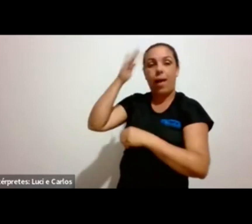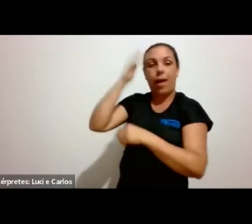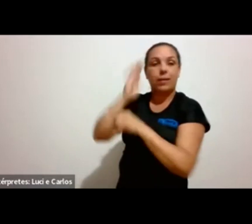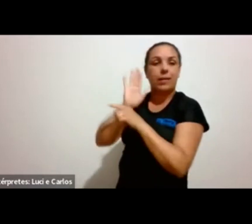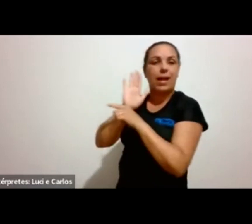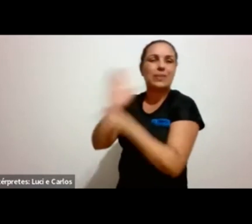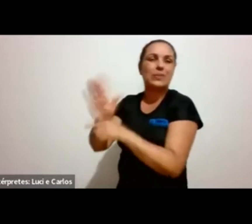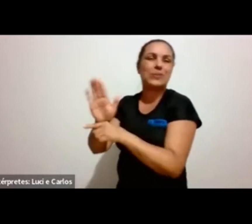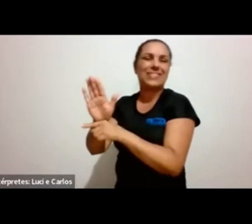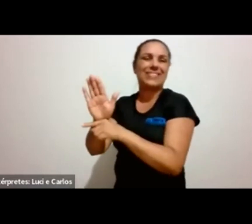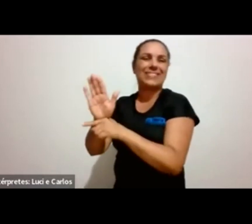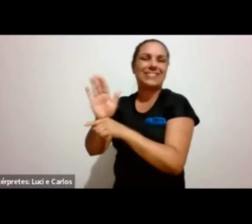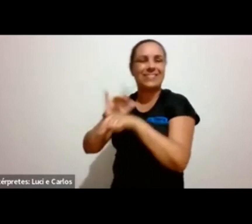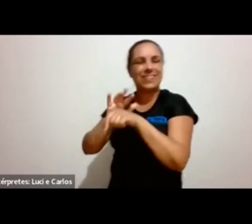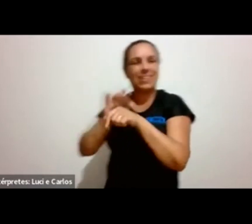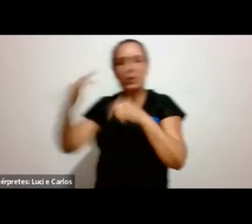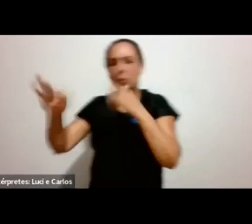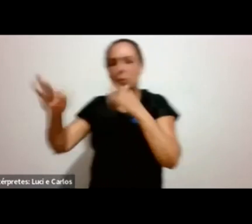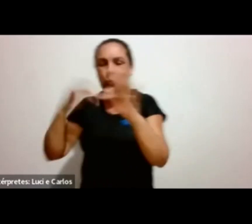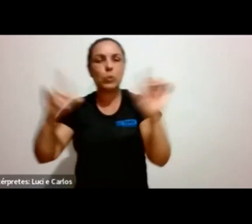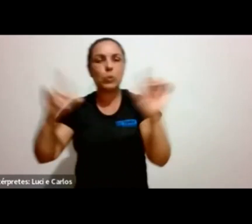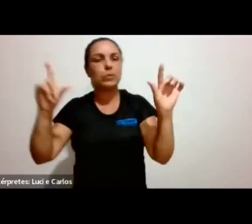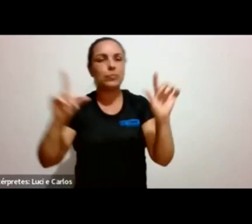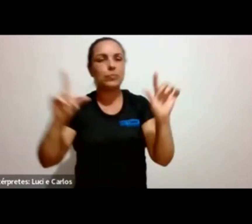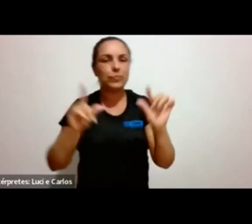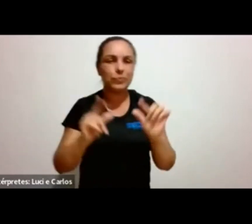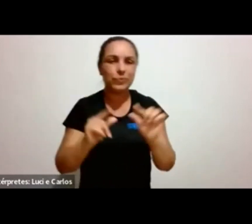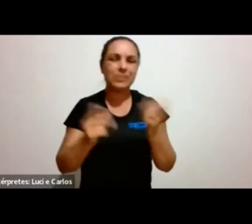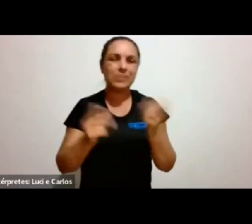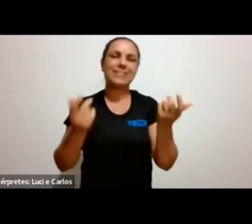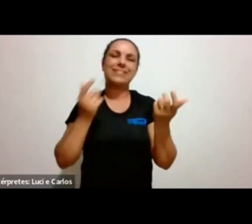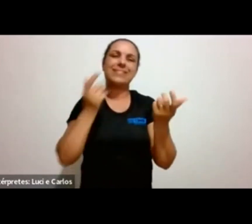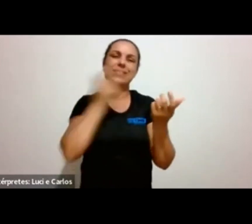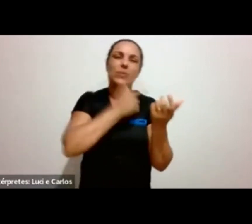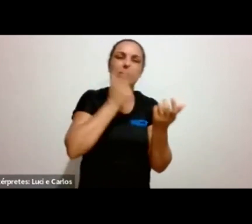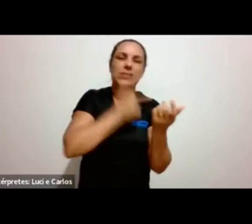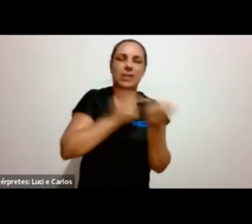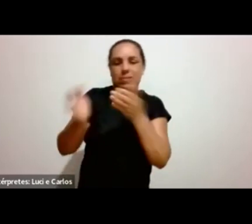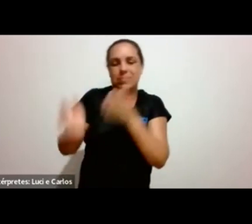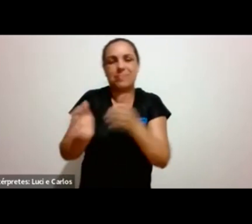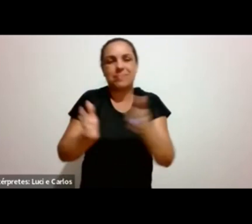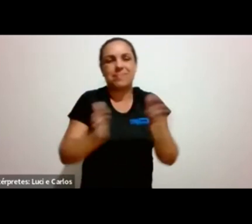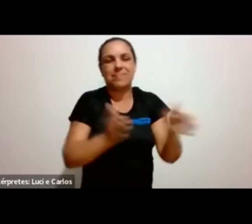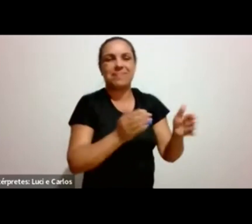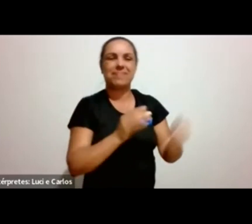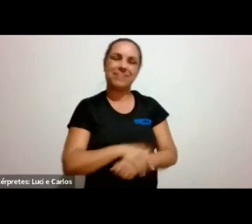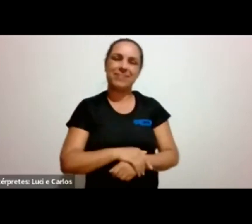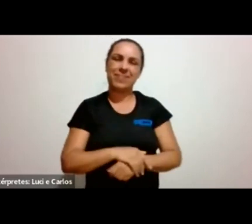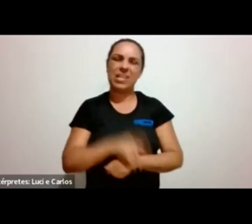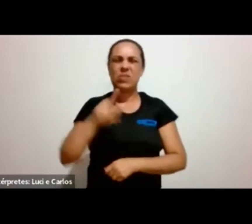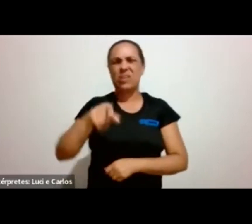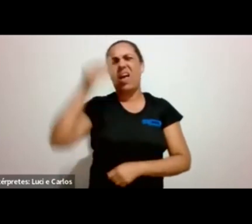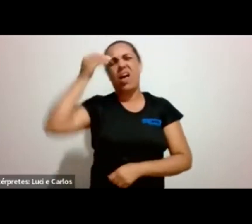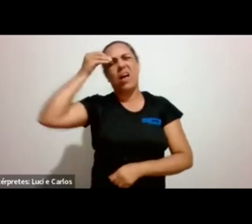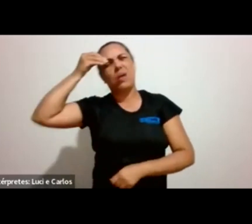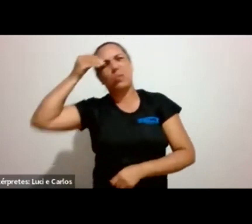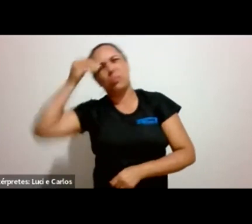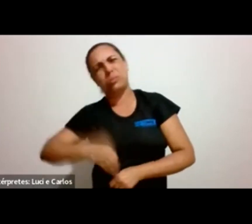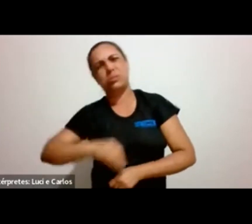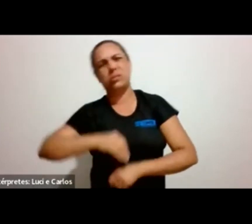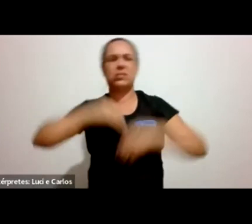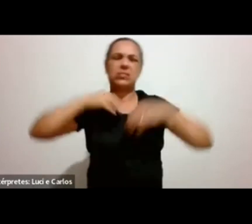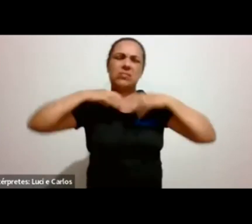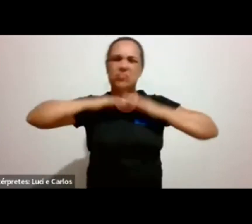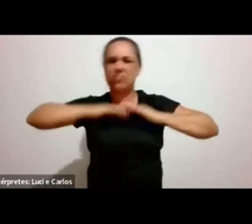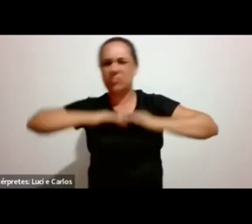né? Então, veja que você não precisa viver desesperançoso, achando que é o fim, que